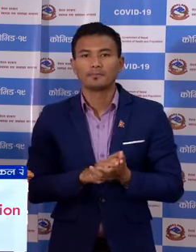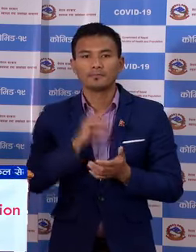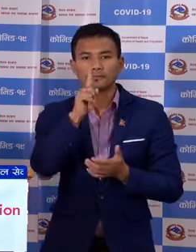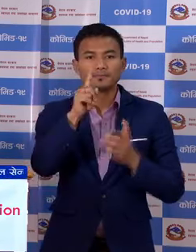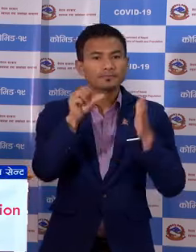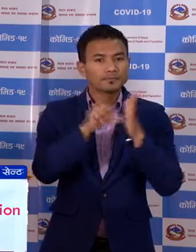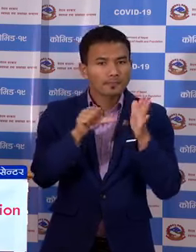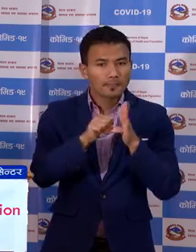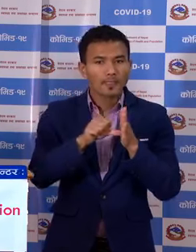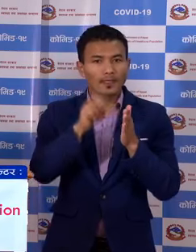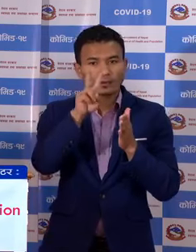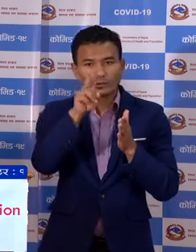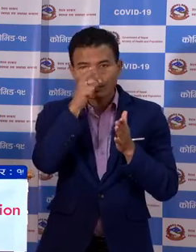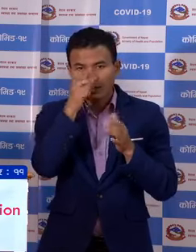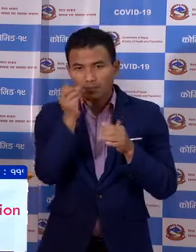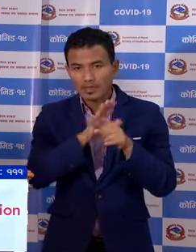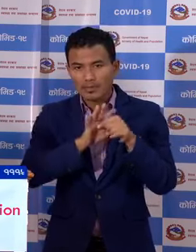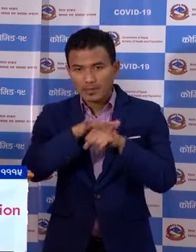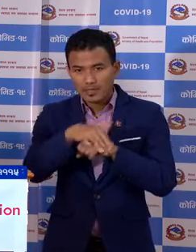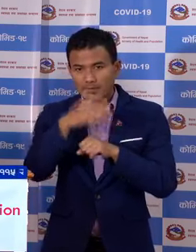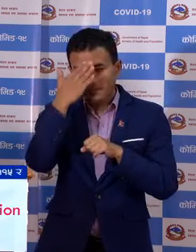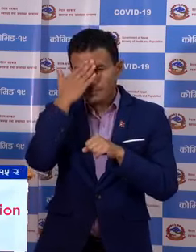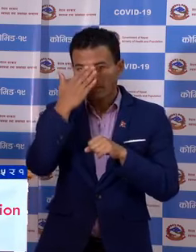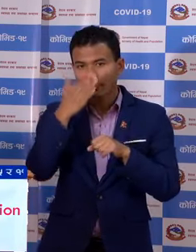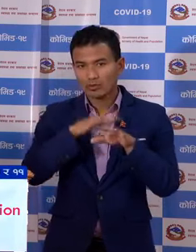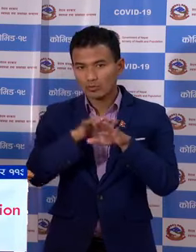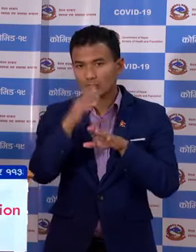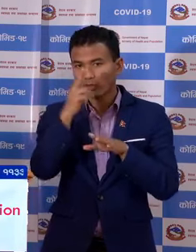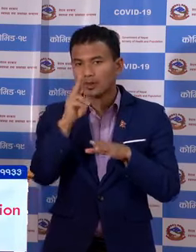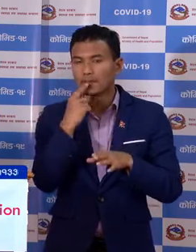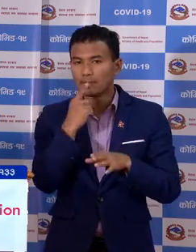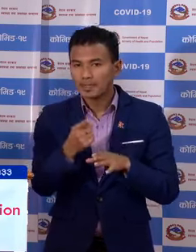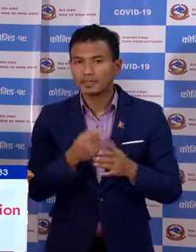एक जिल्लामा 200 भन्दा बढी संक्रमित भएमा